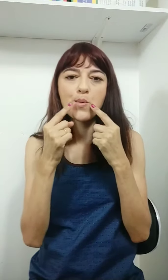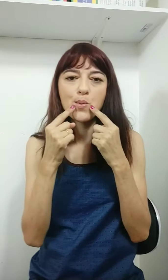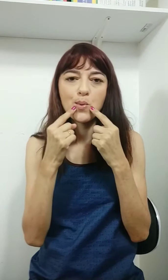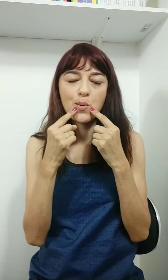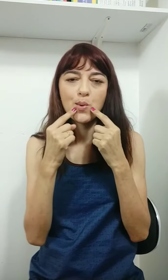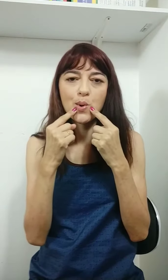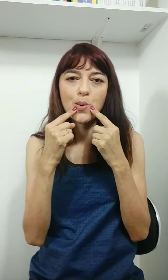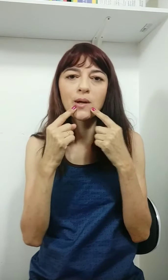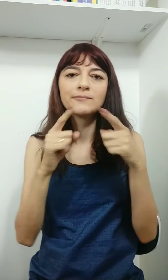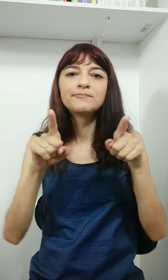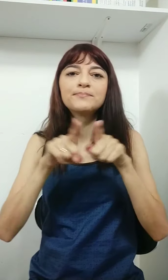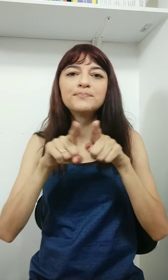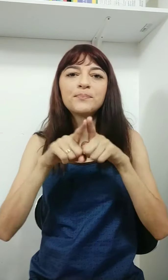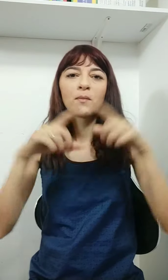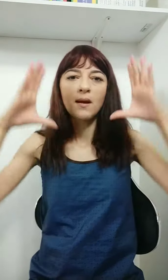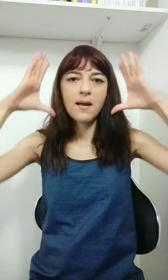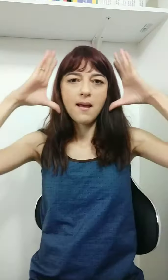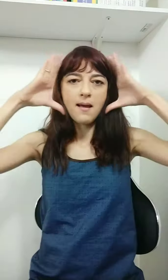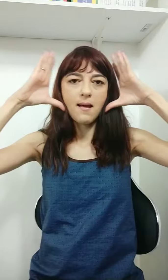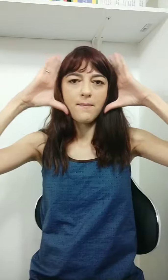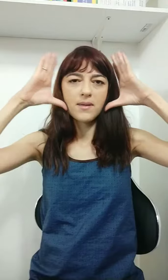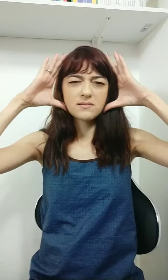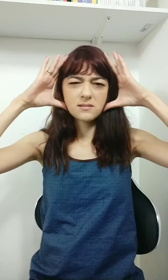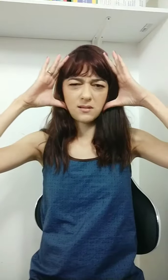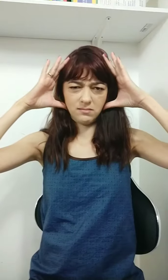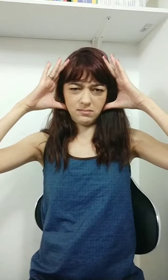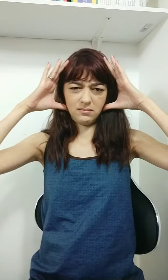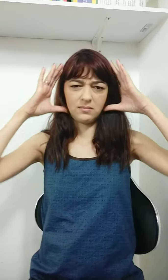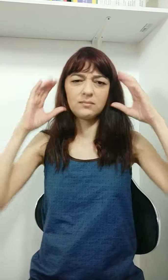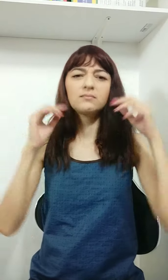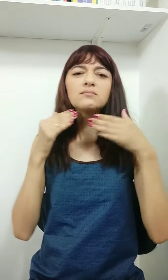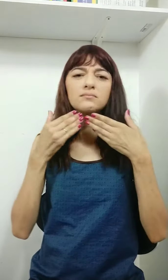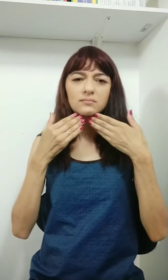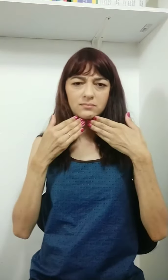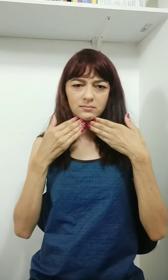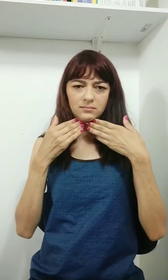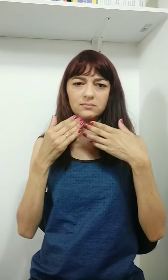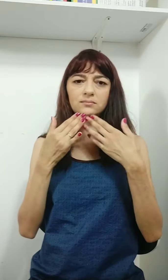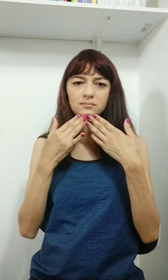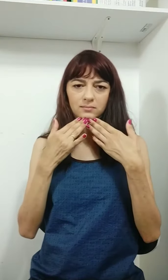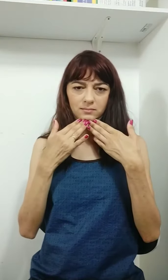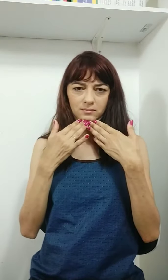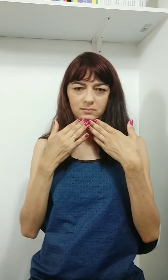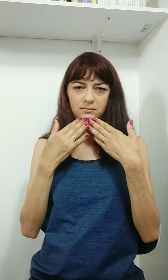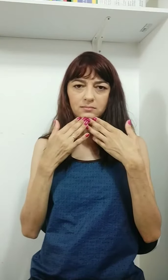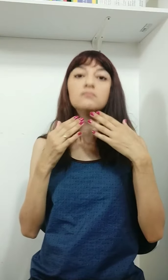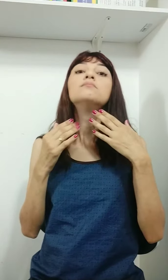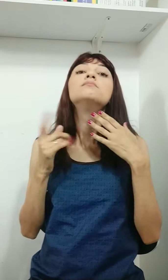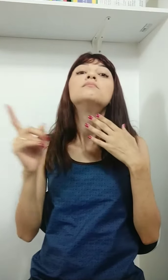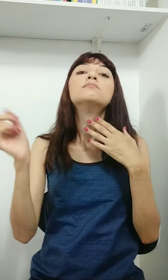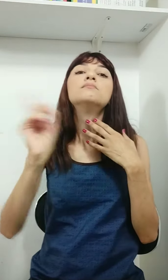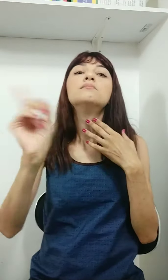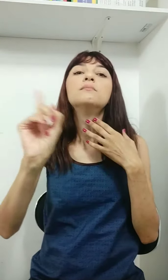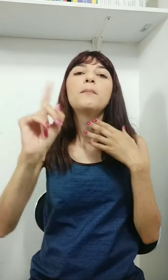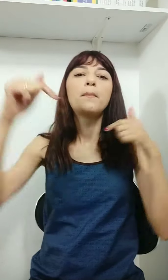estão sinalizando, ela é muito importante, porque às vezes elas dão ritmo a essa frase, né? Você quer trazer ali essa negação, então é